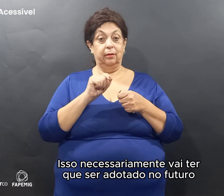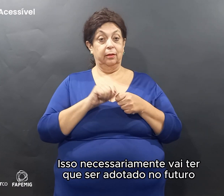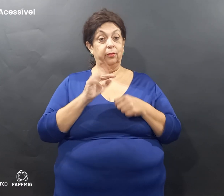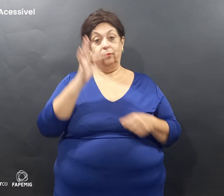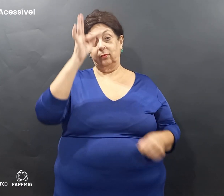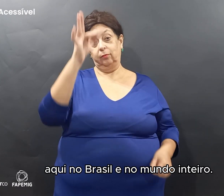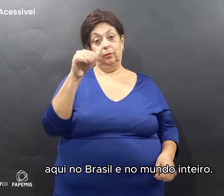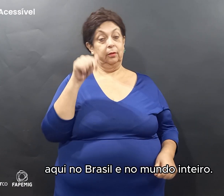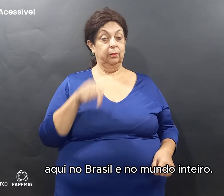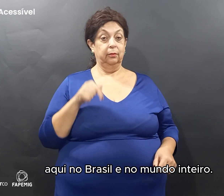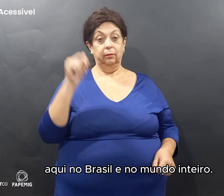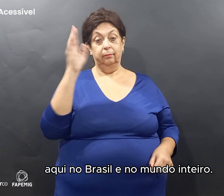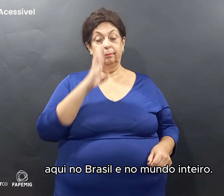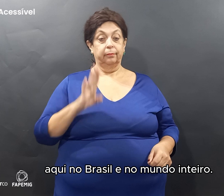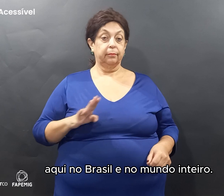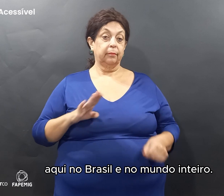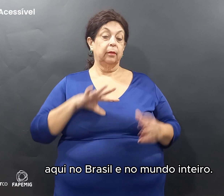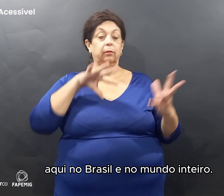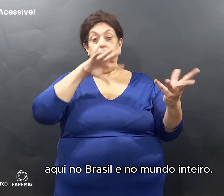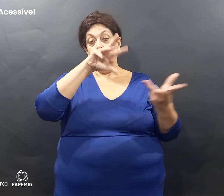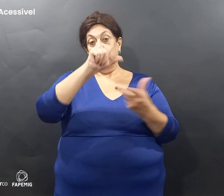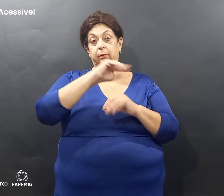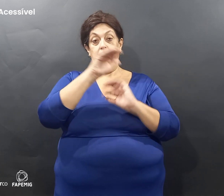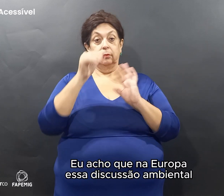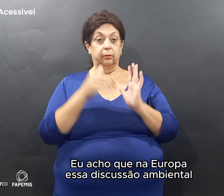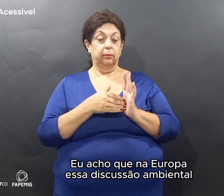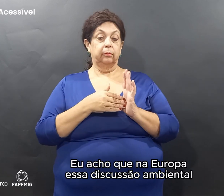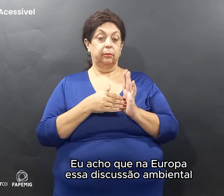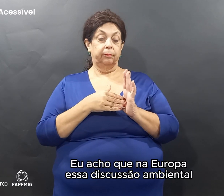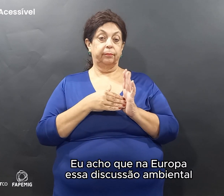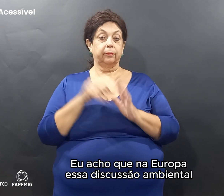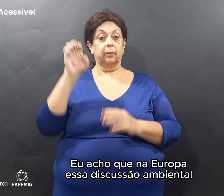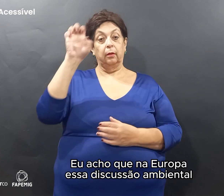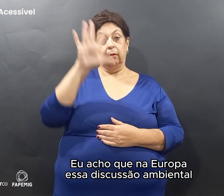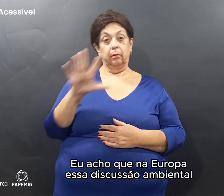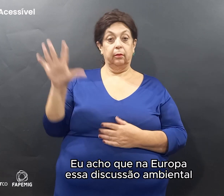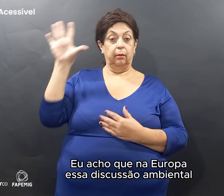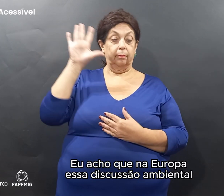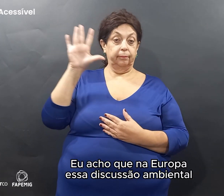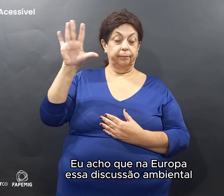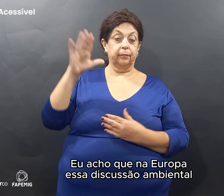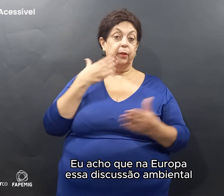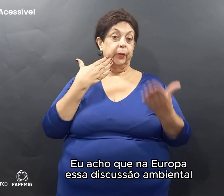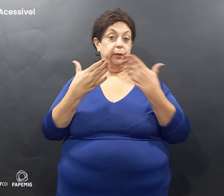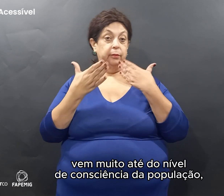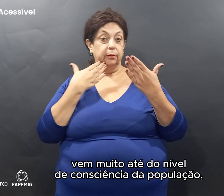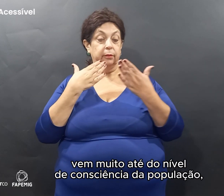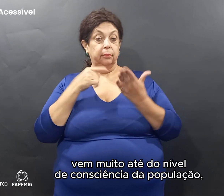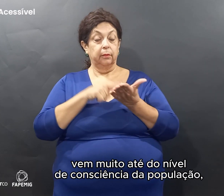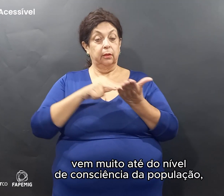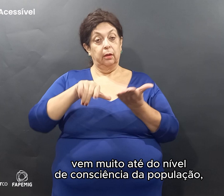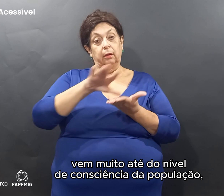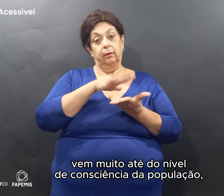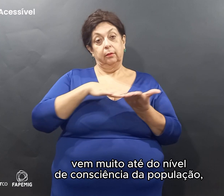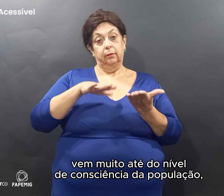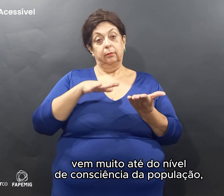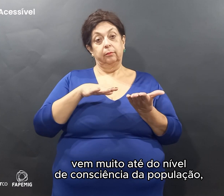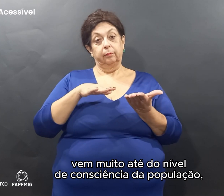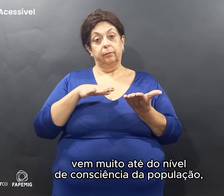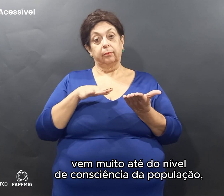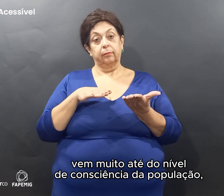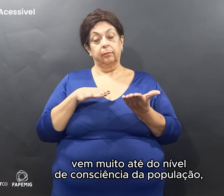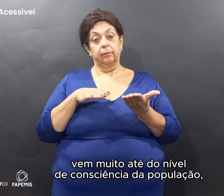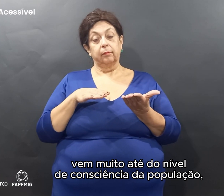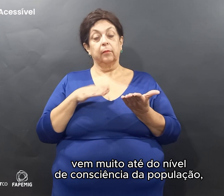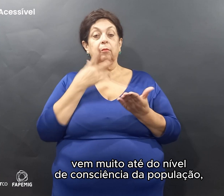no futuro, aqui no Brasil e no mundo inteiro. Eu acho que na Europa, essa discussão ambiental ela vem muito até